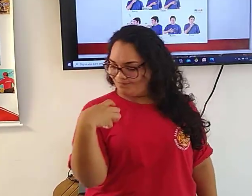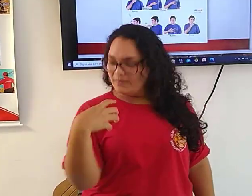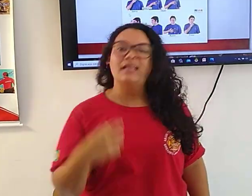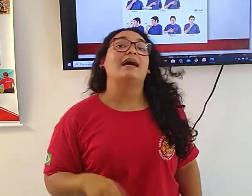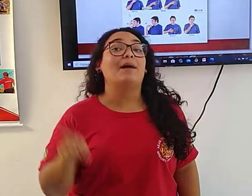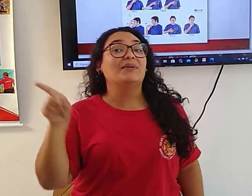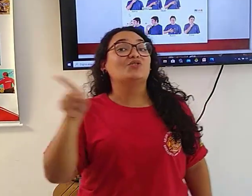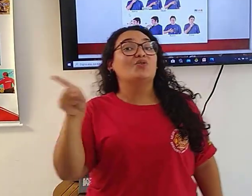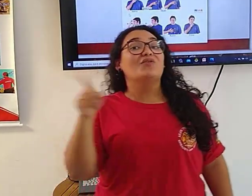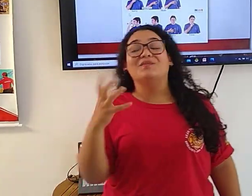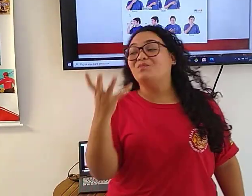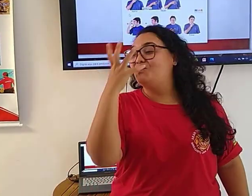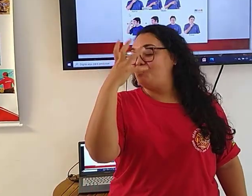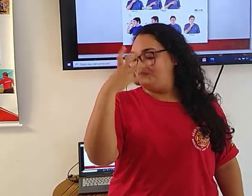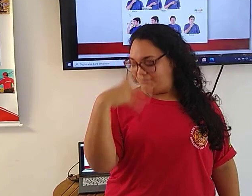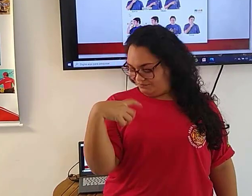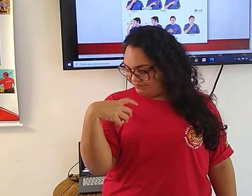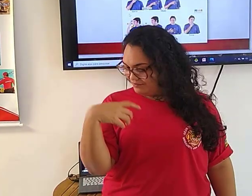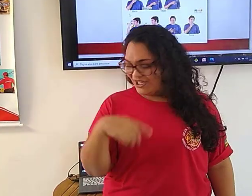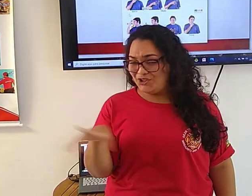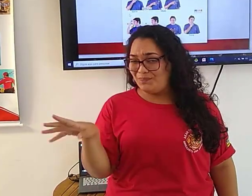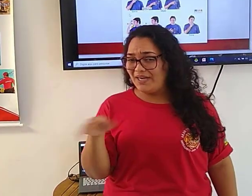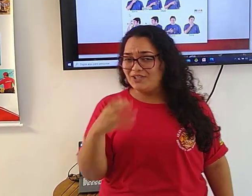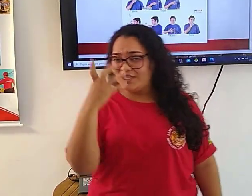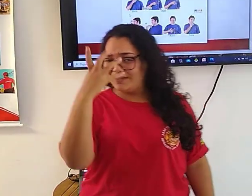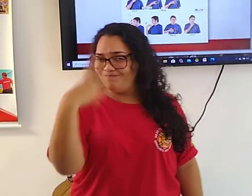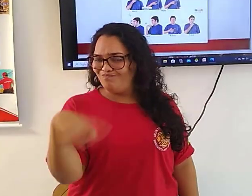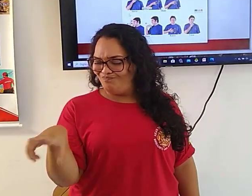a pessoa antipática,